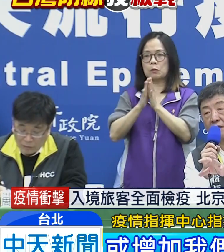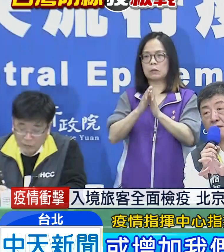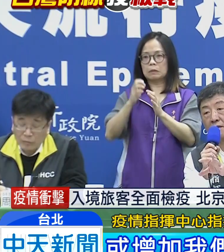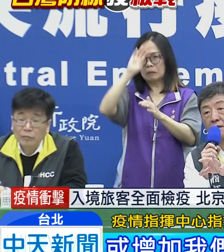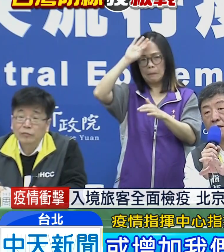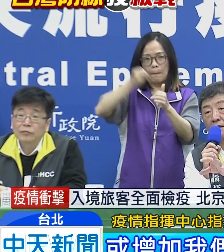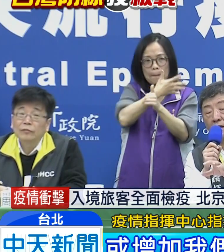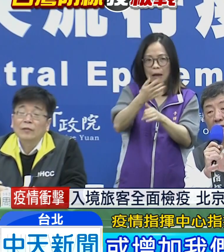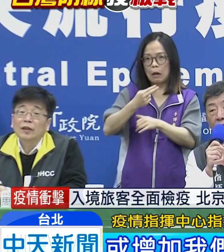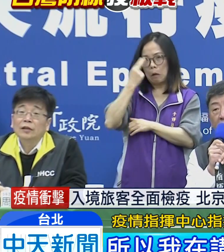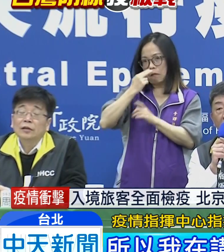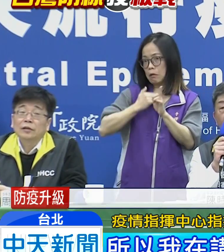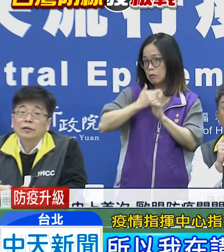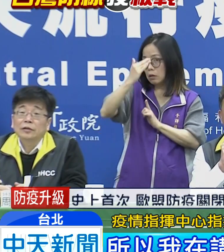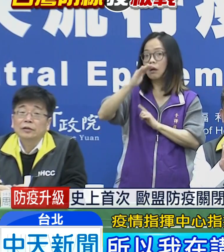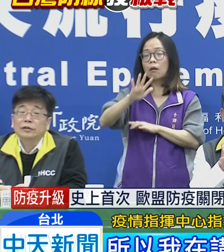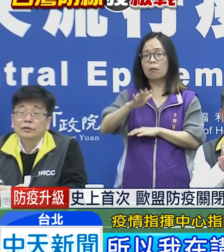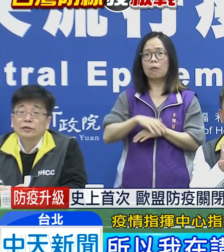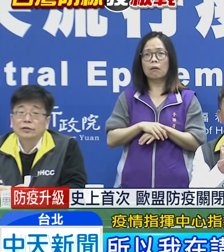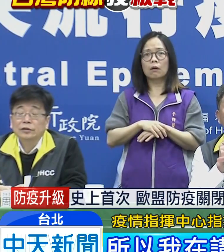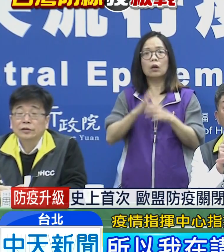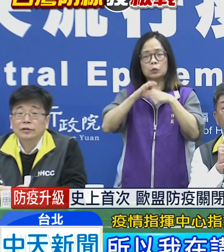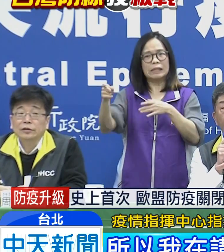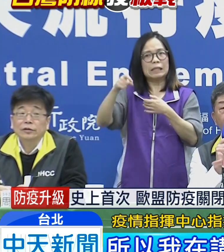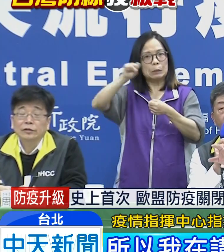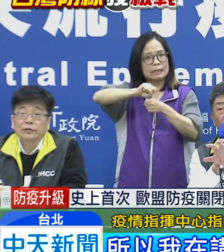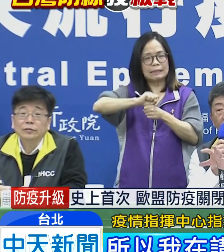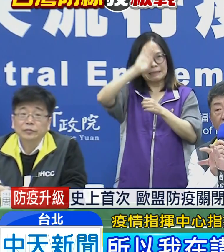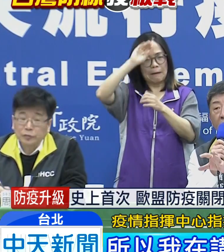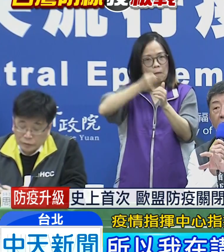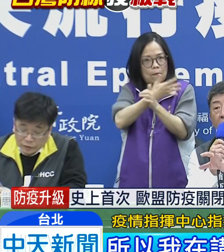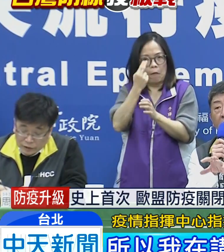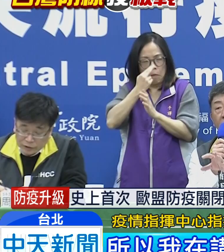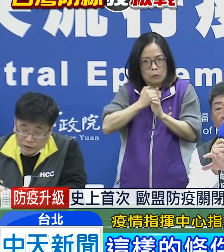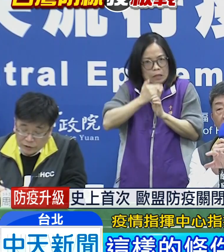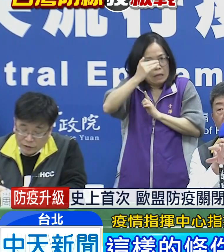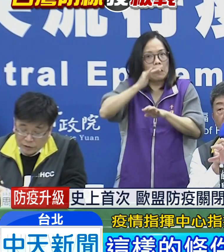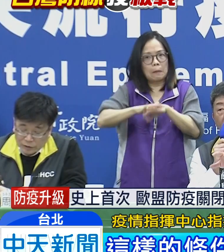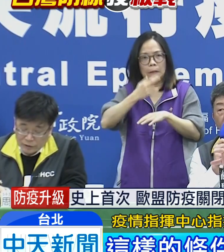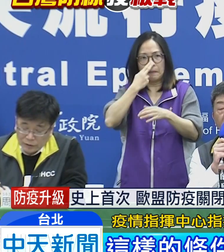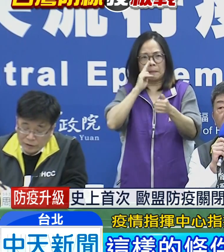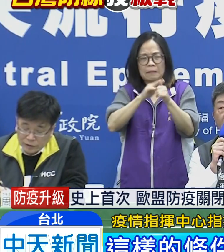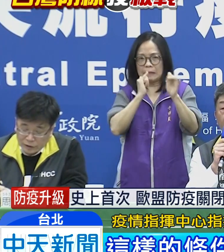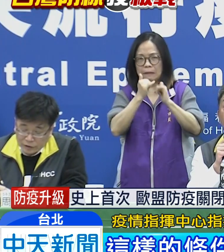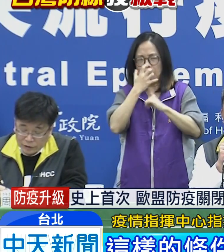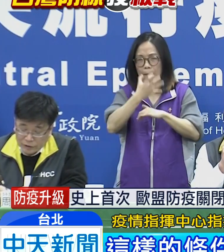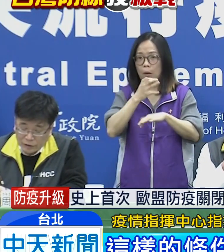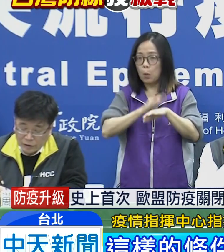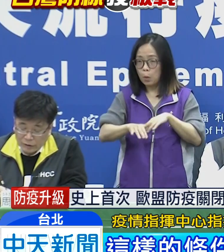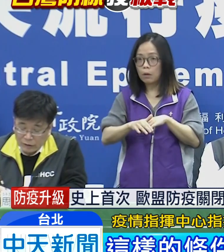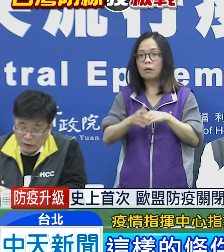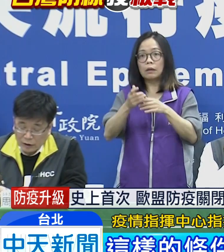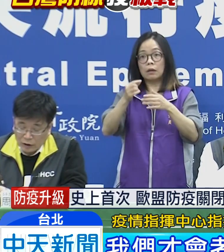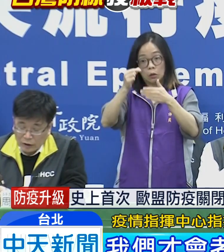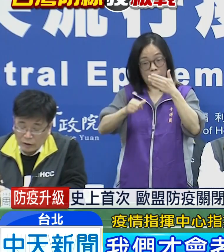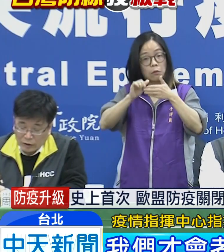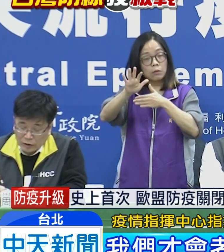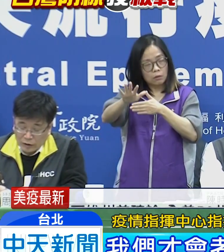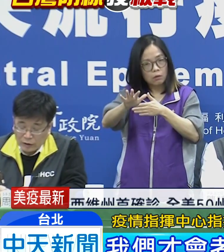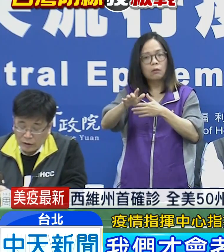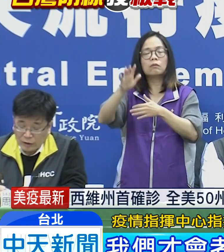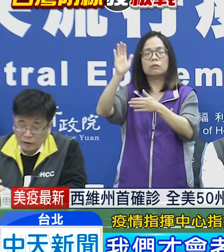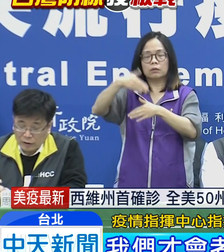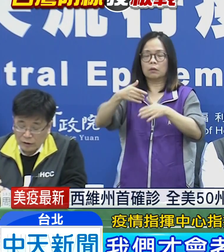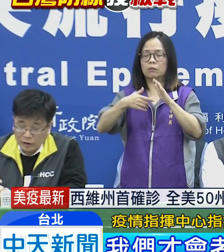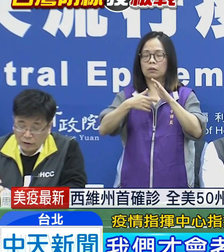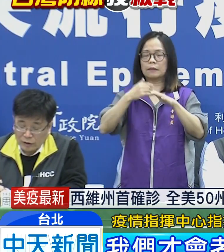的风险。好，所以我刚才讲，就是因为它会增加传染的风险，这样的一个条件的前提里面，那我们